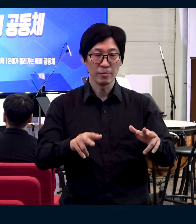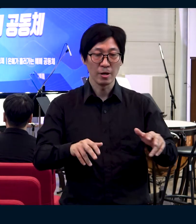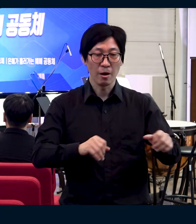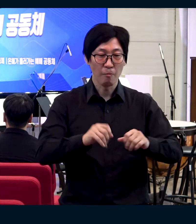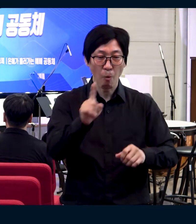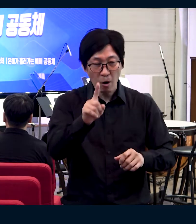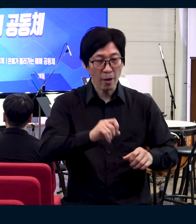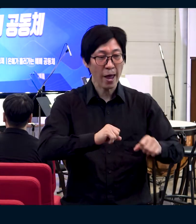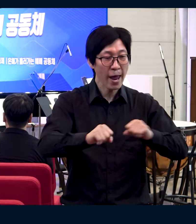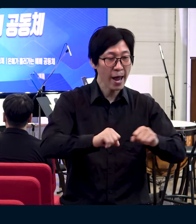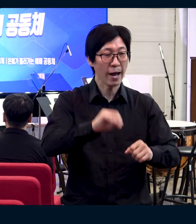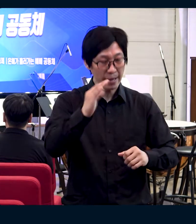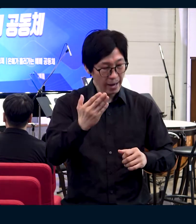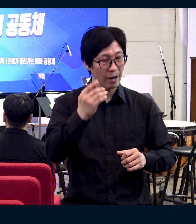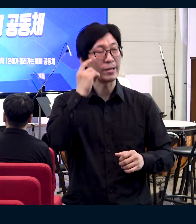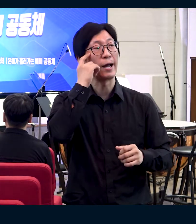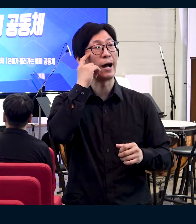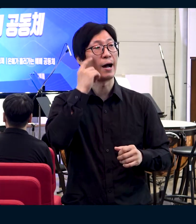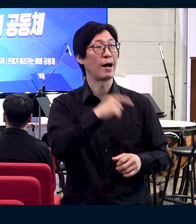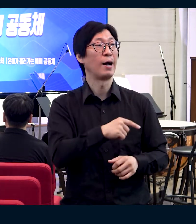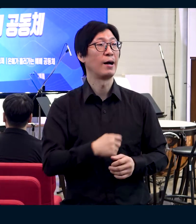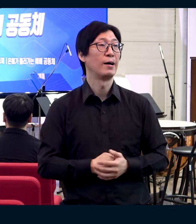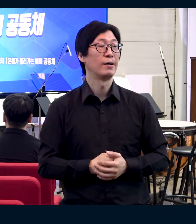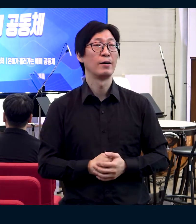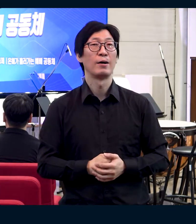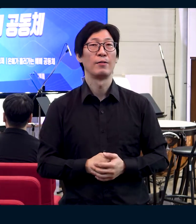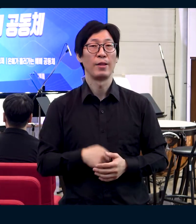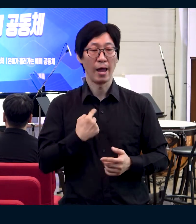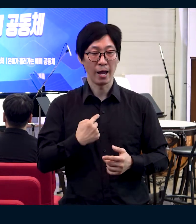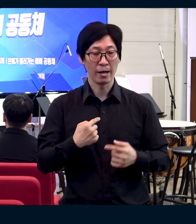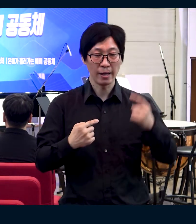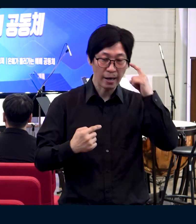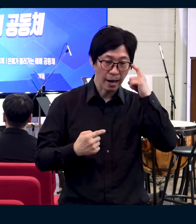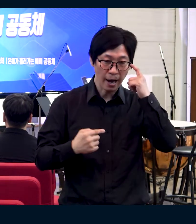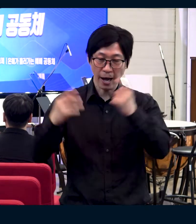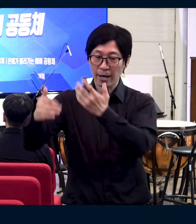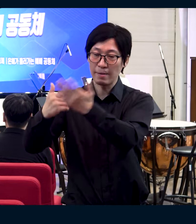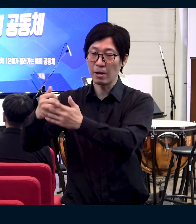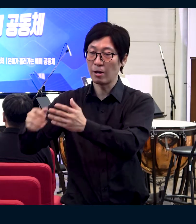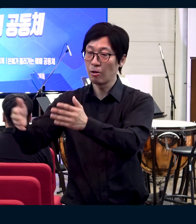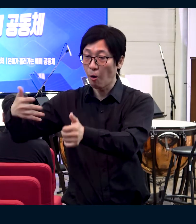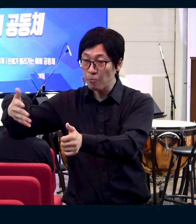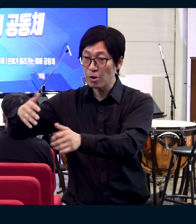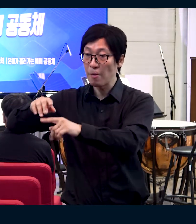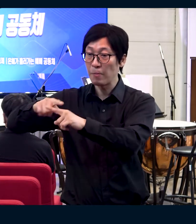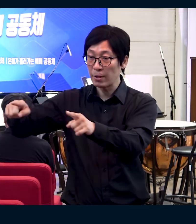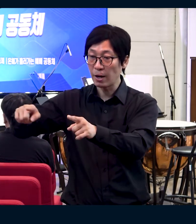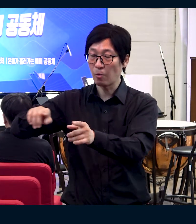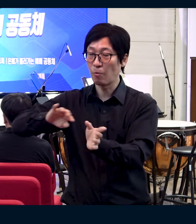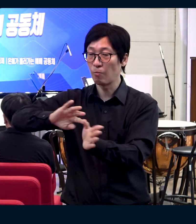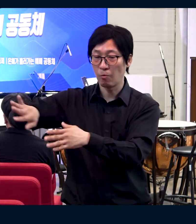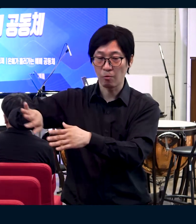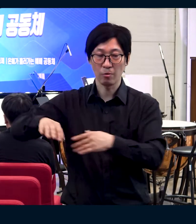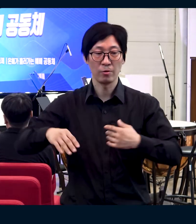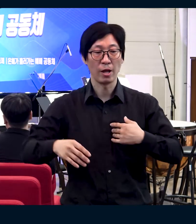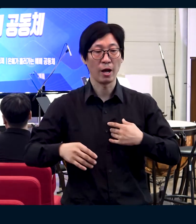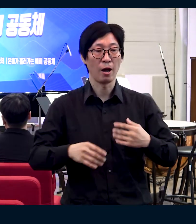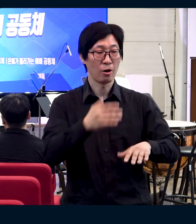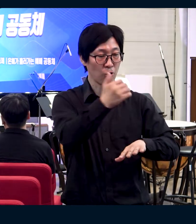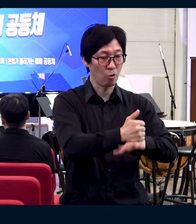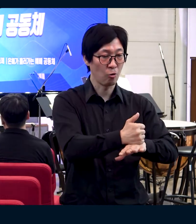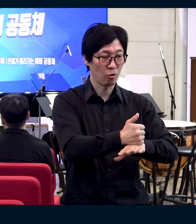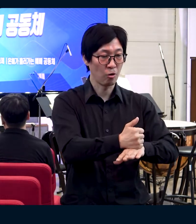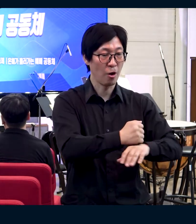한다. 등등. 자기 스스로 하나님의 섭리를 판단하고 결론을 내리면서 바로